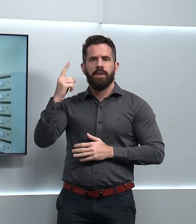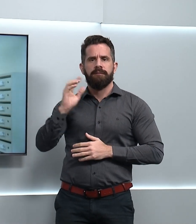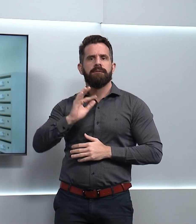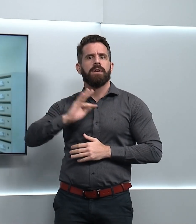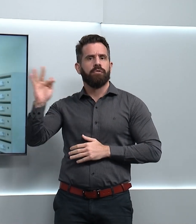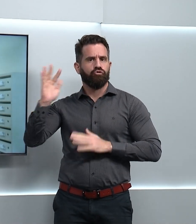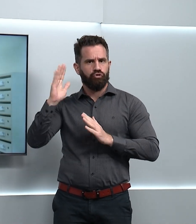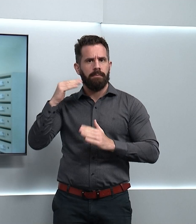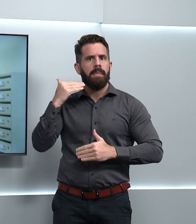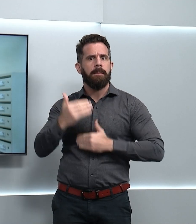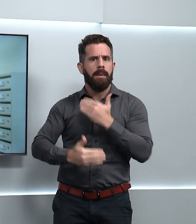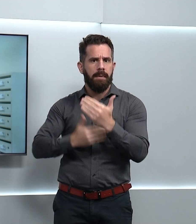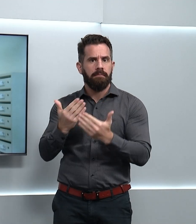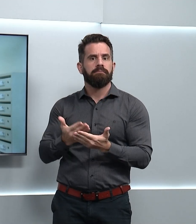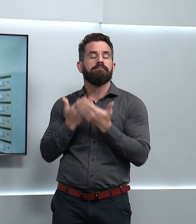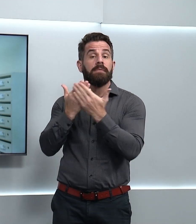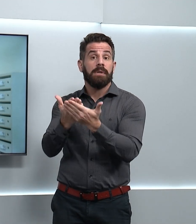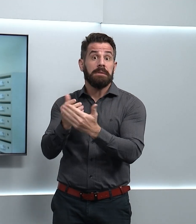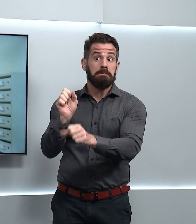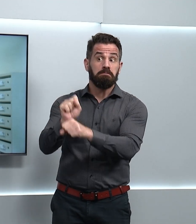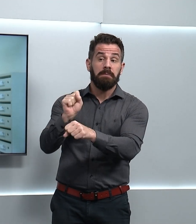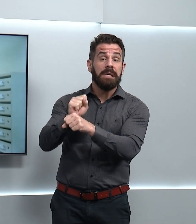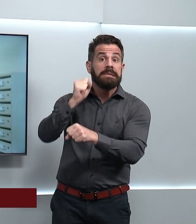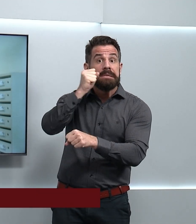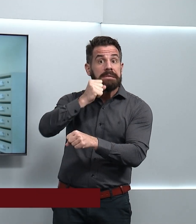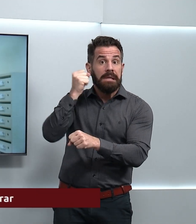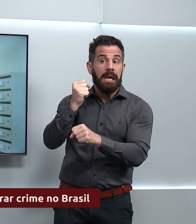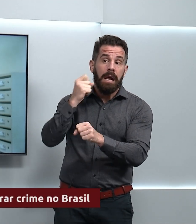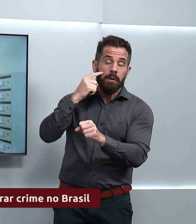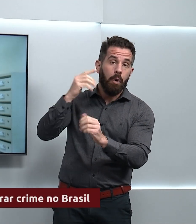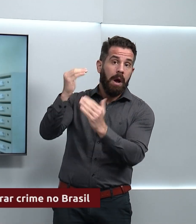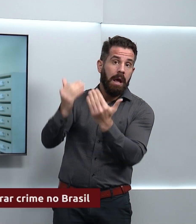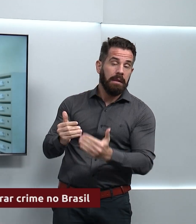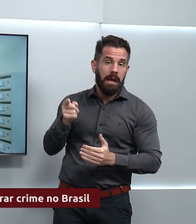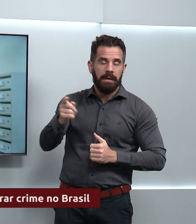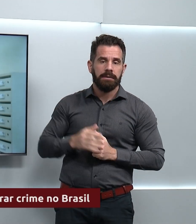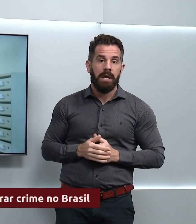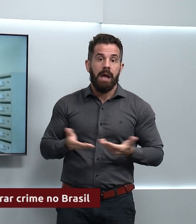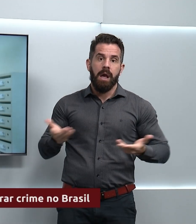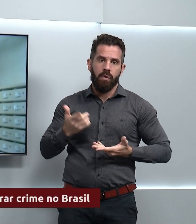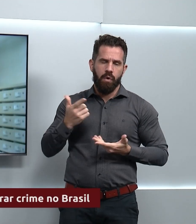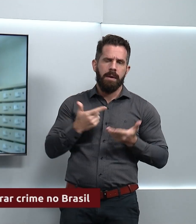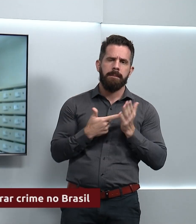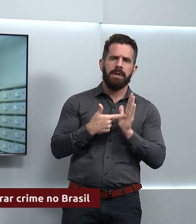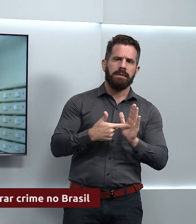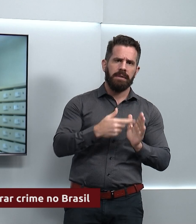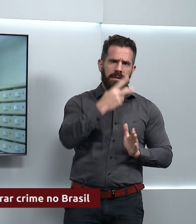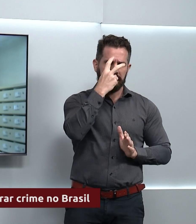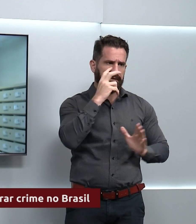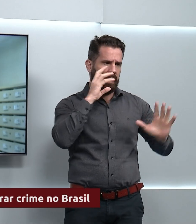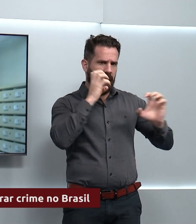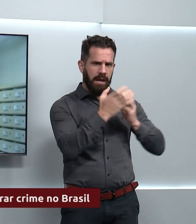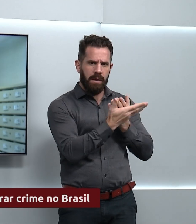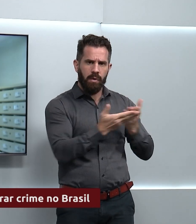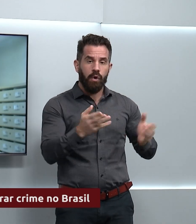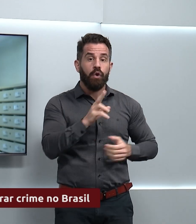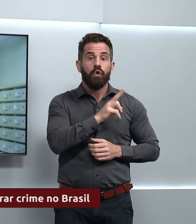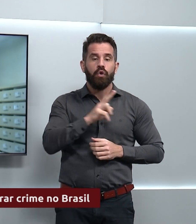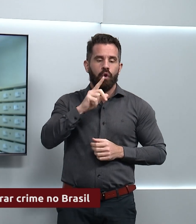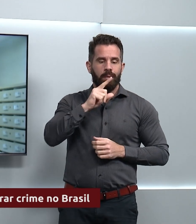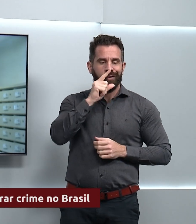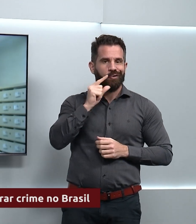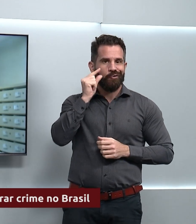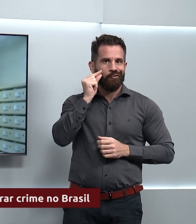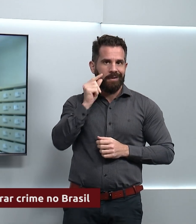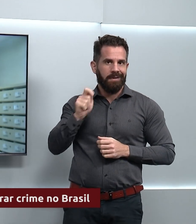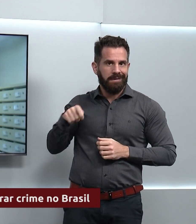e já está nas mãos dos senadores. Bom, vou me apresentar ao nosso público cego e de baixa visão. Meu nome é Janaína de Oliveira, sou uma mulher negra